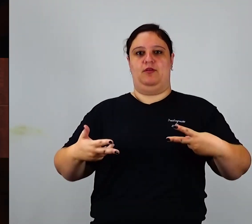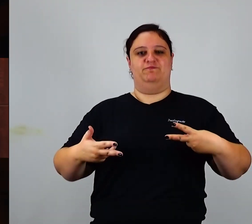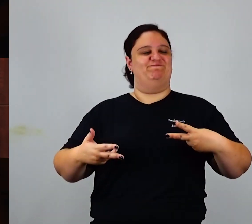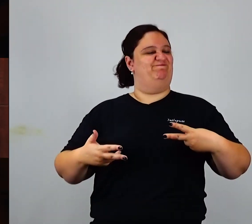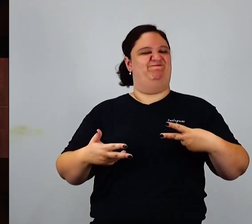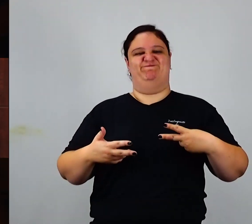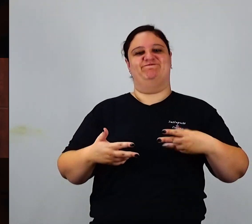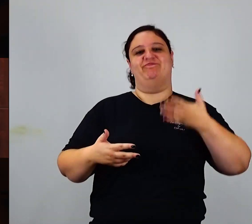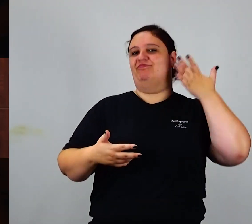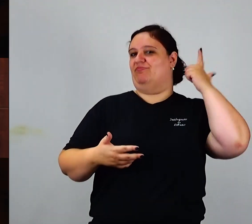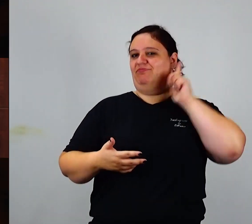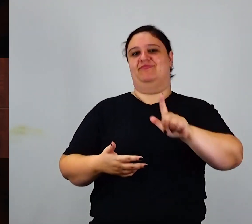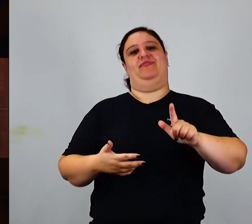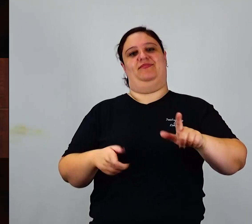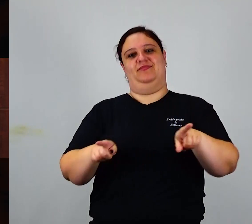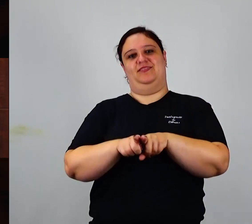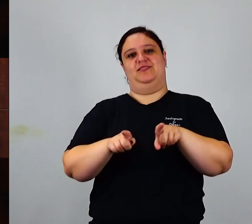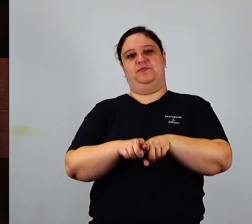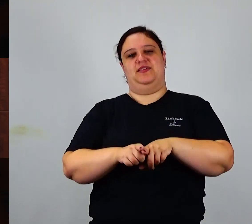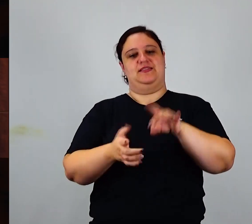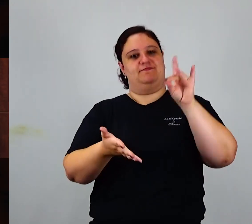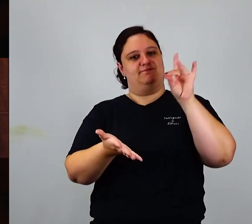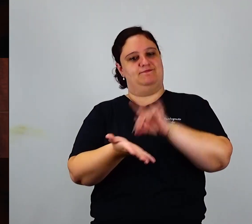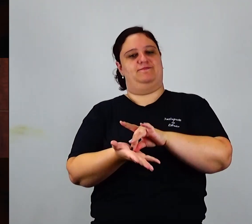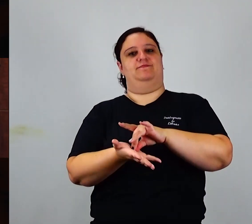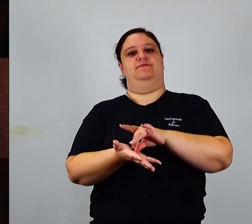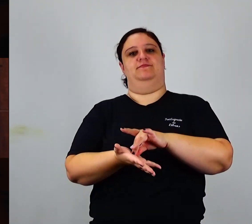garantido que ela vai vencer também.